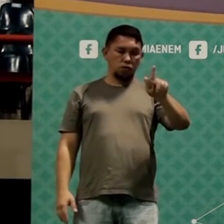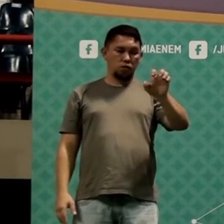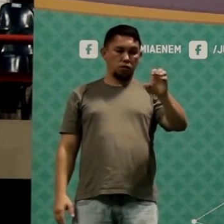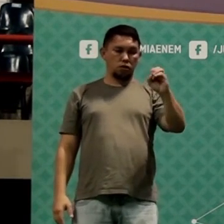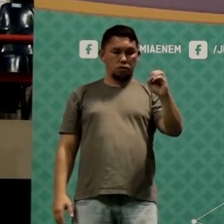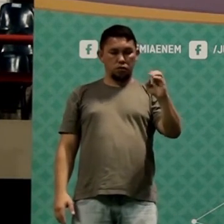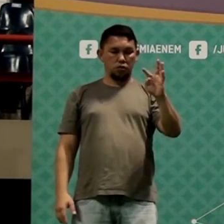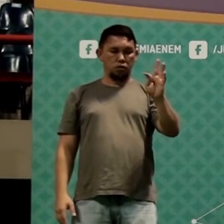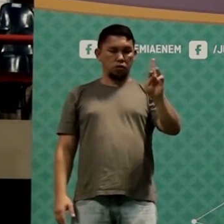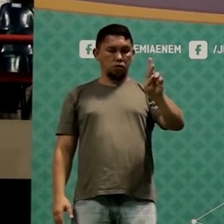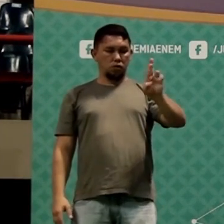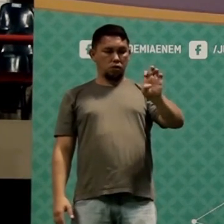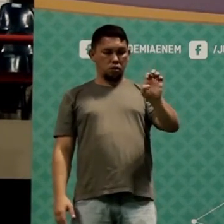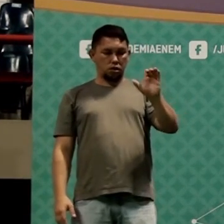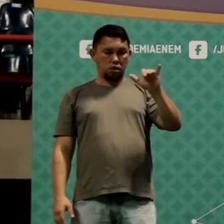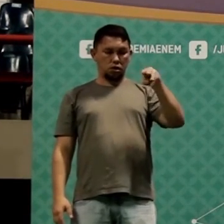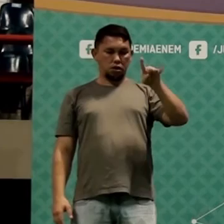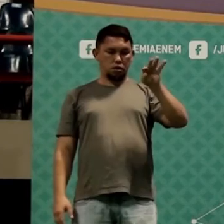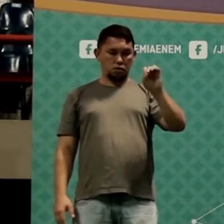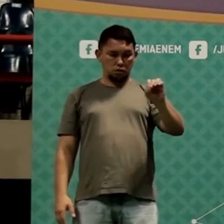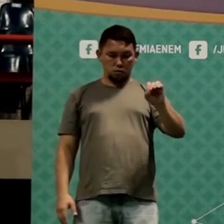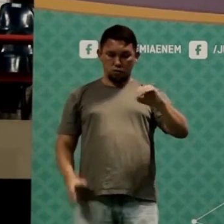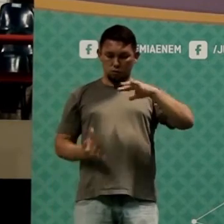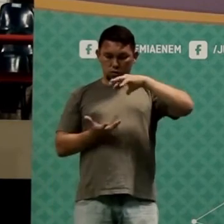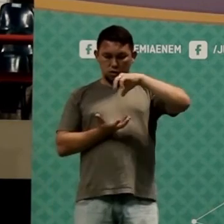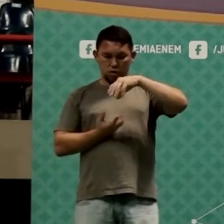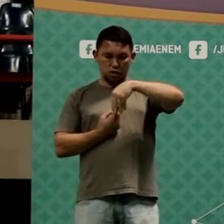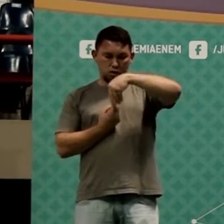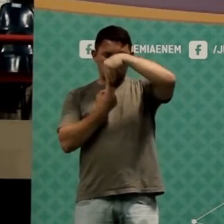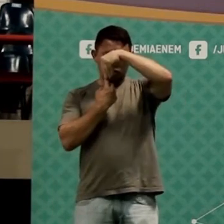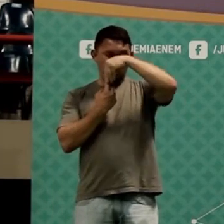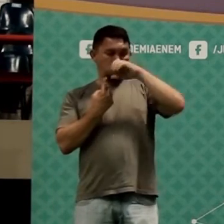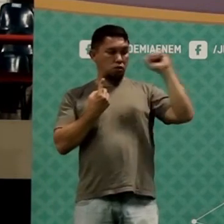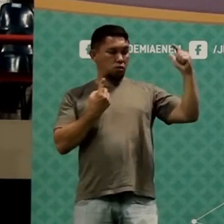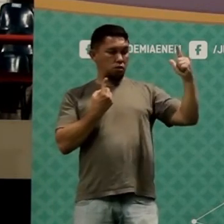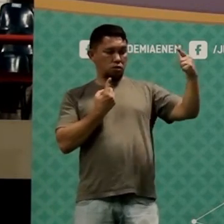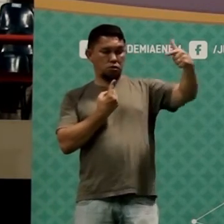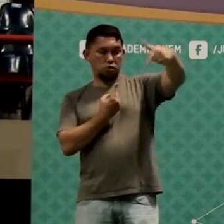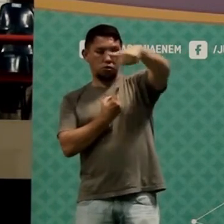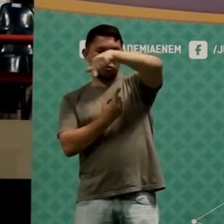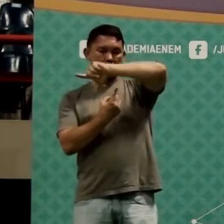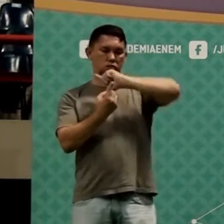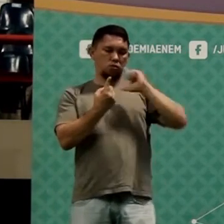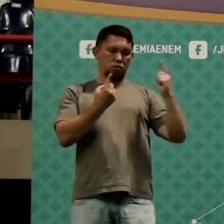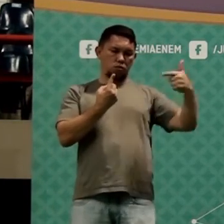geocentrismo. A Terra é o centro e o Sol gira em torno da Terra. Professor, mas